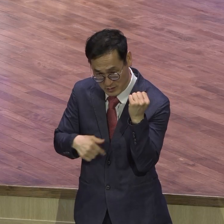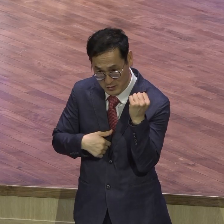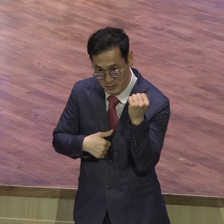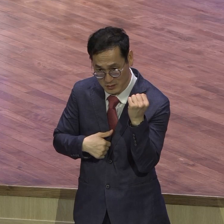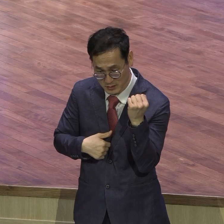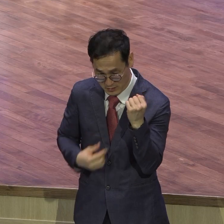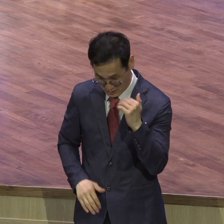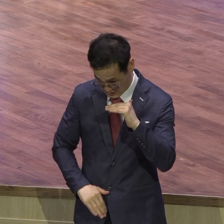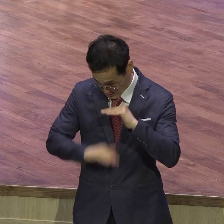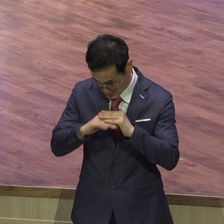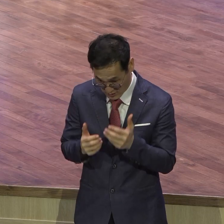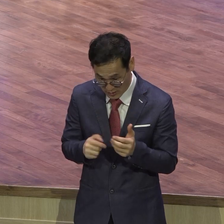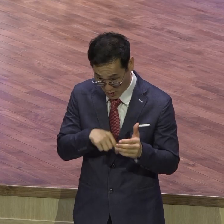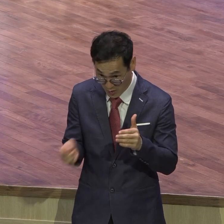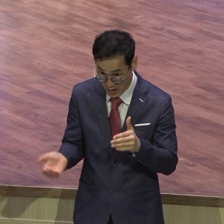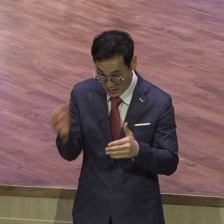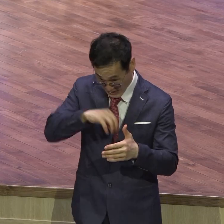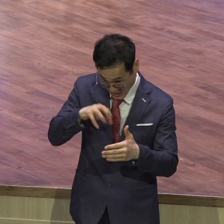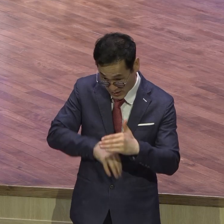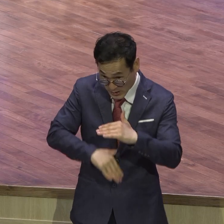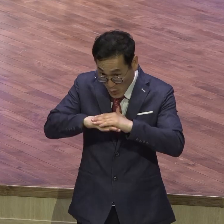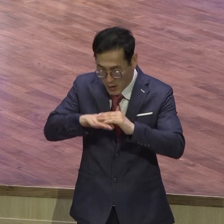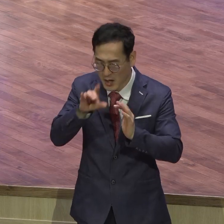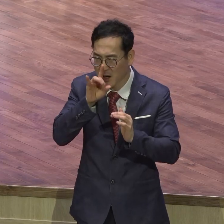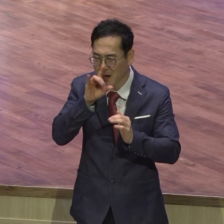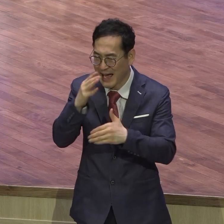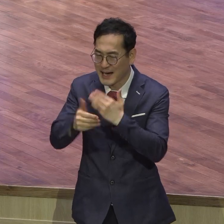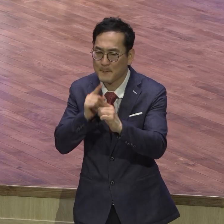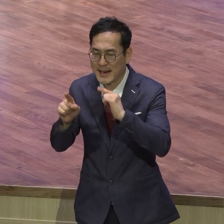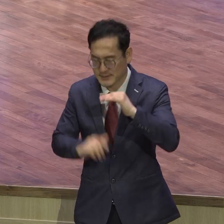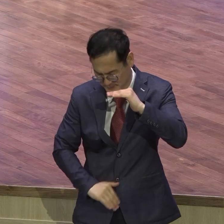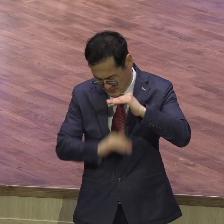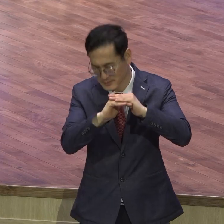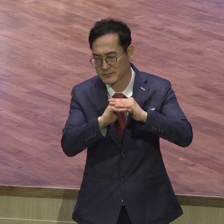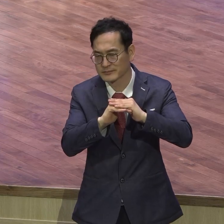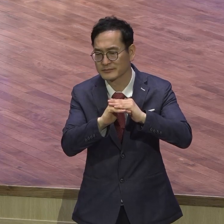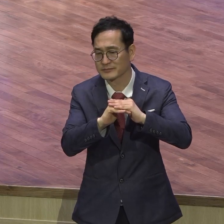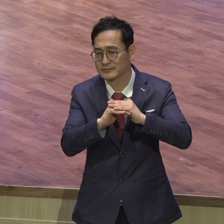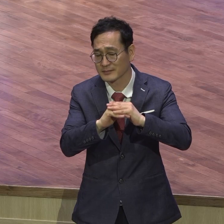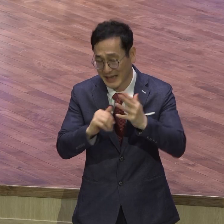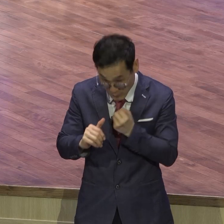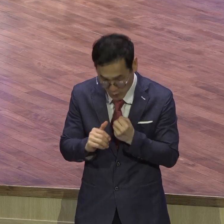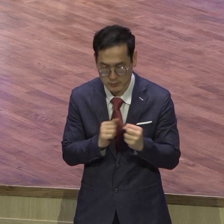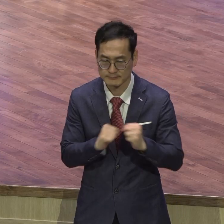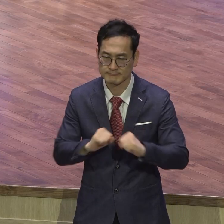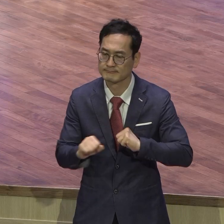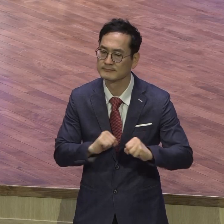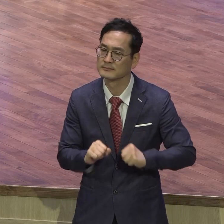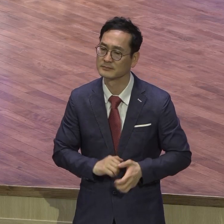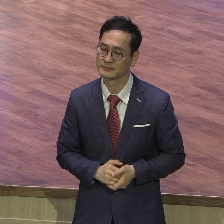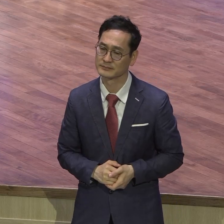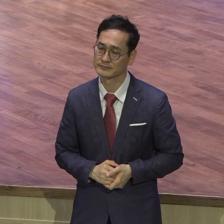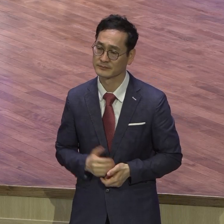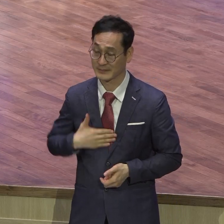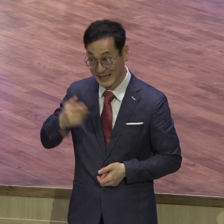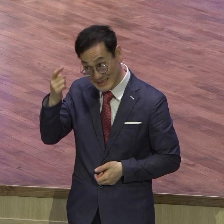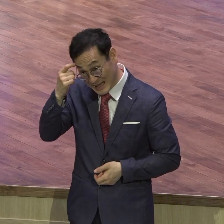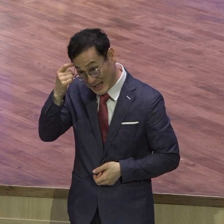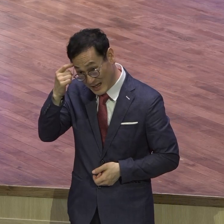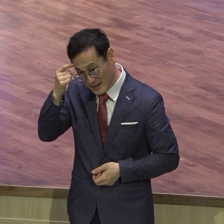하나님의 말씀대로 하나님의 말씀대로 그 삶을 살아야 돼요 내 생각대로 삶아야